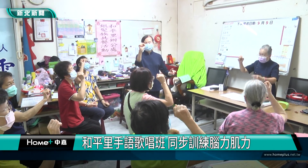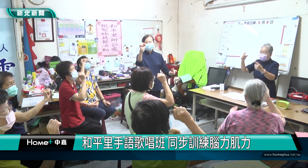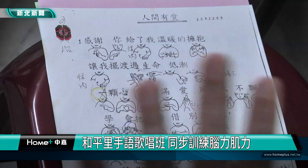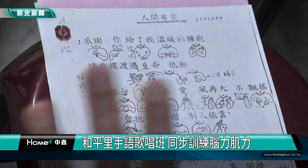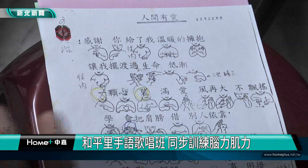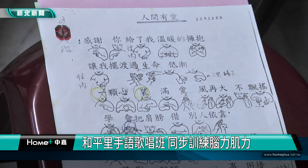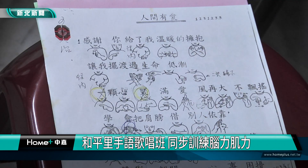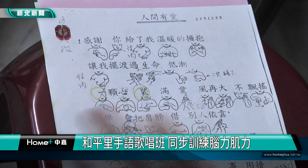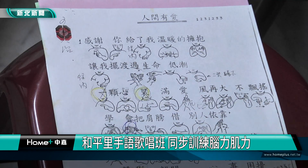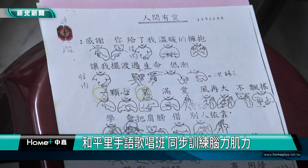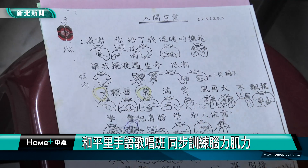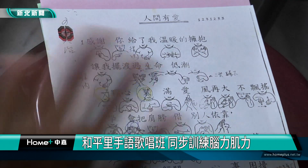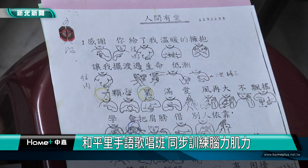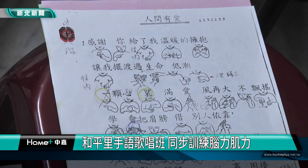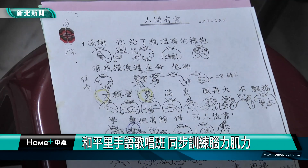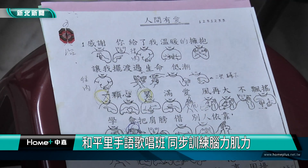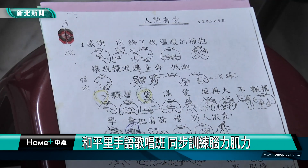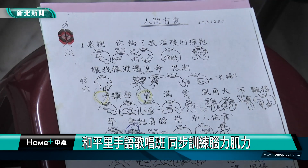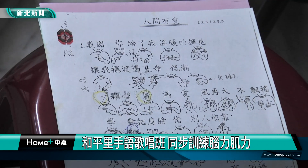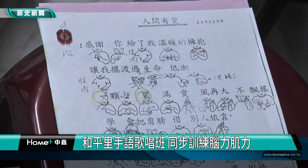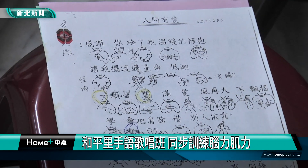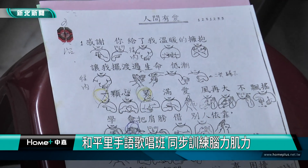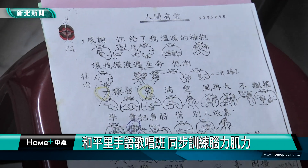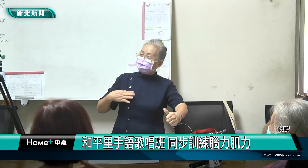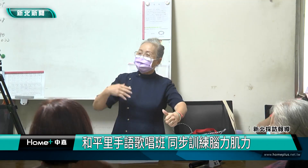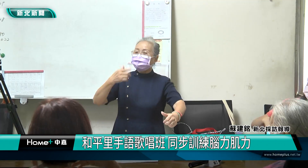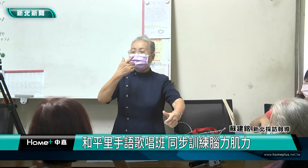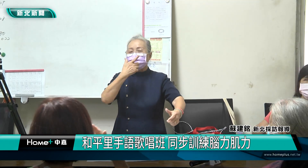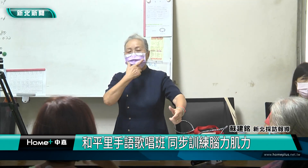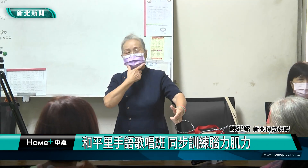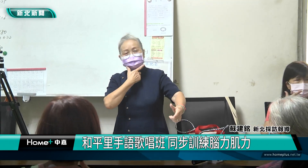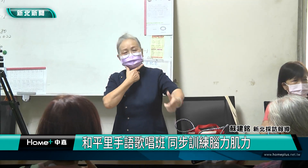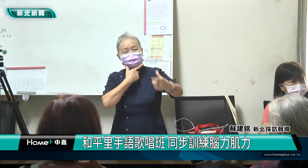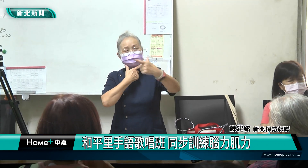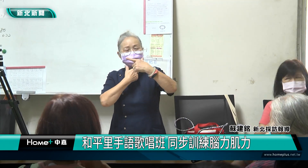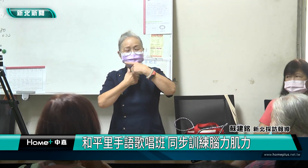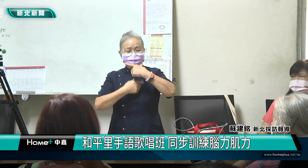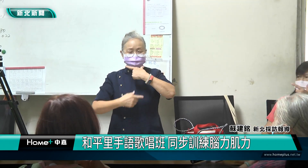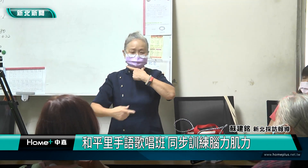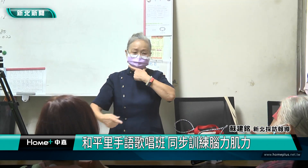情，也让居民对于和平里更有向心力。记者苏建明新北采访报道。